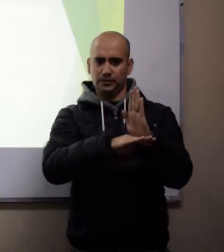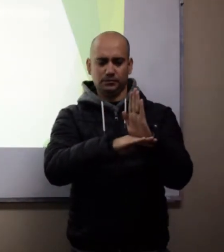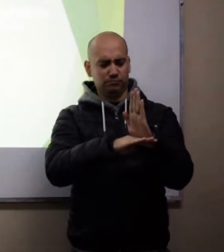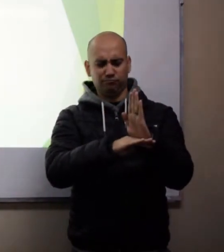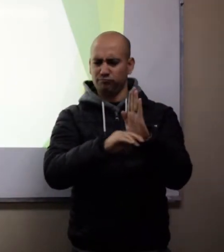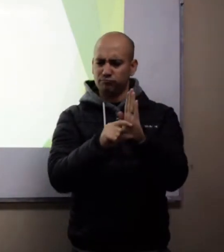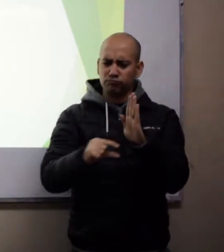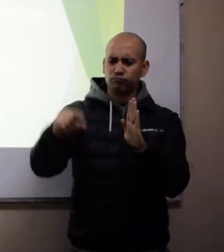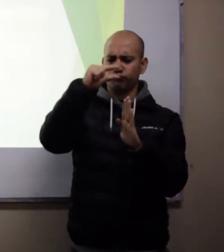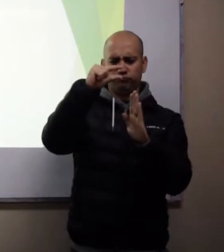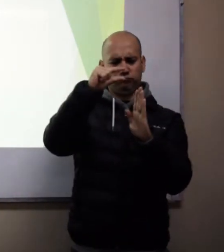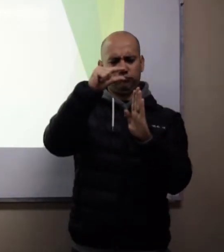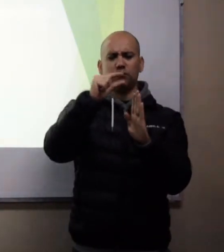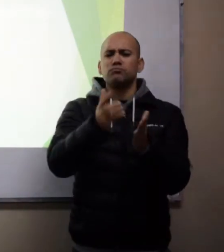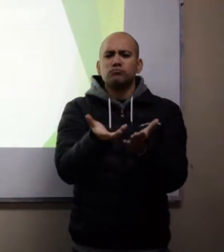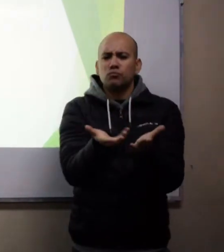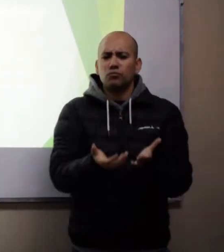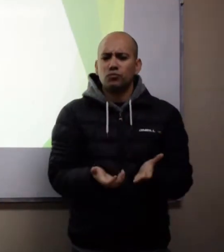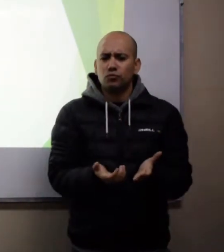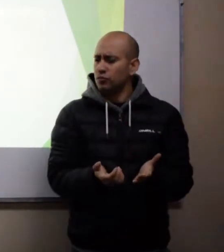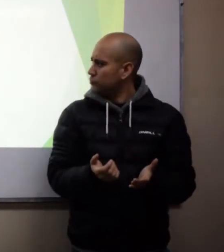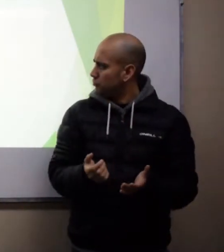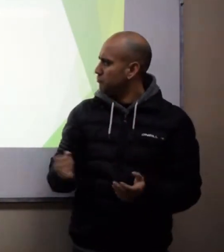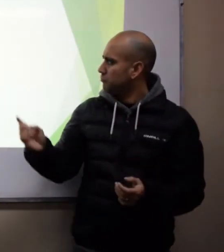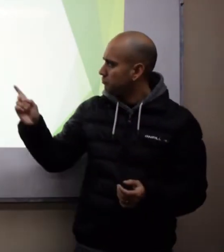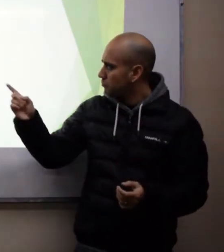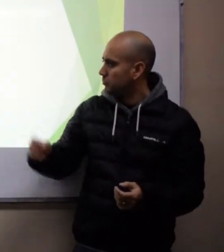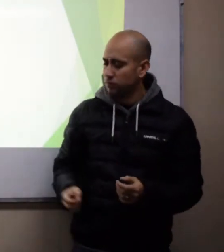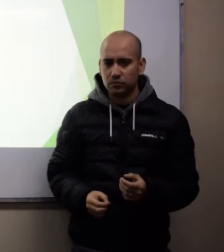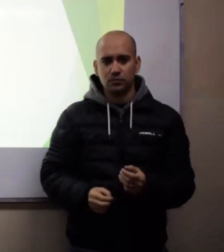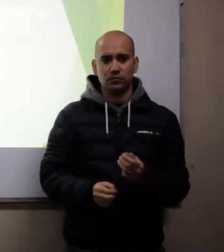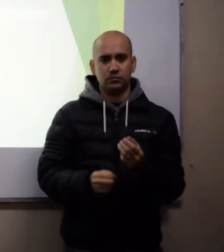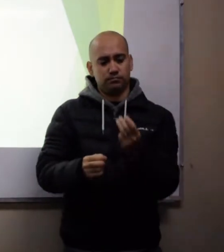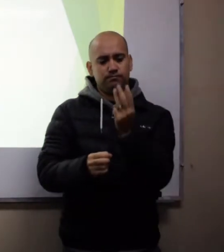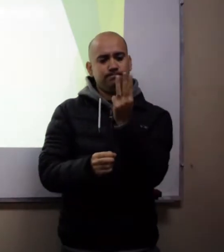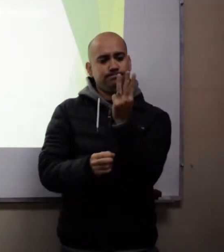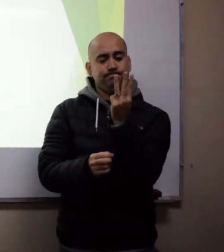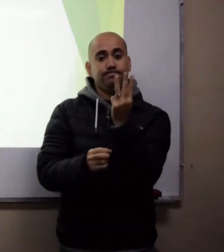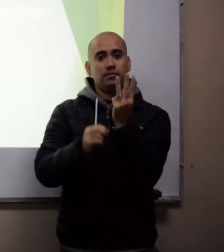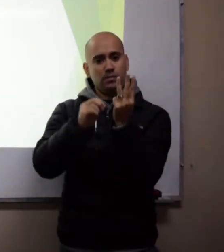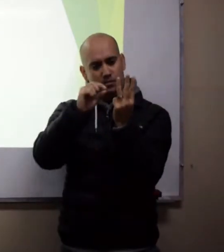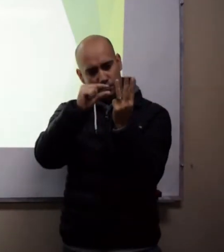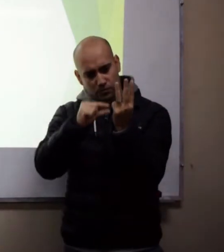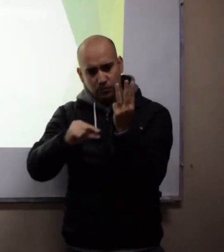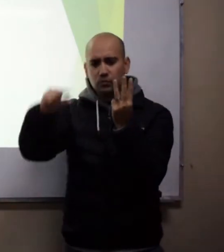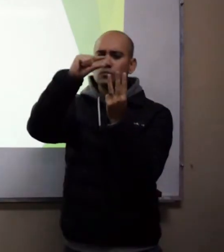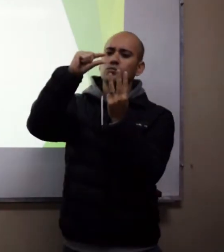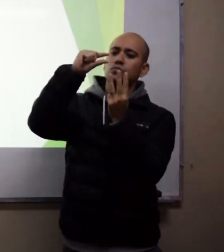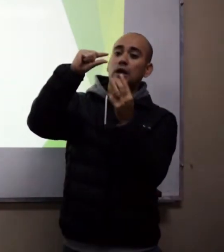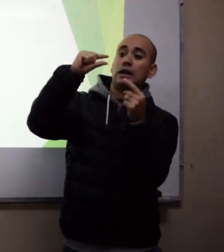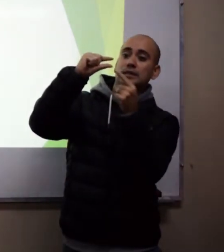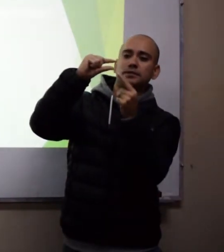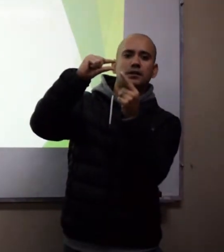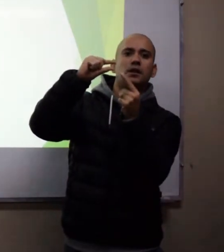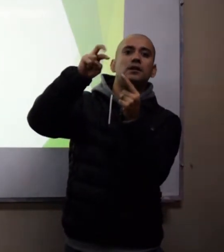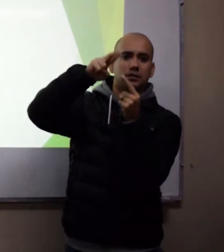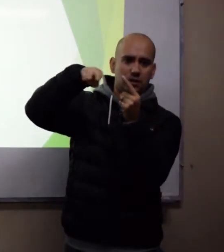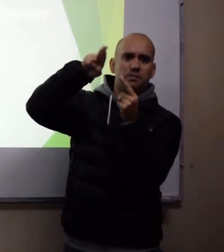¿Cómo se resuelven las potencias? El exponente me indica las veces que debo repetir la